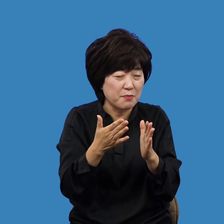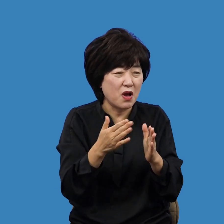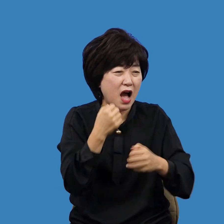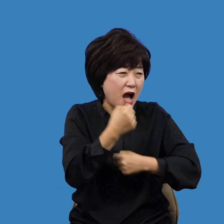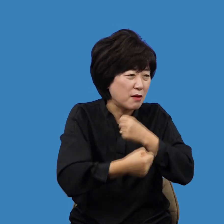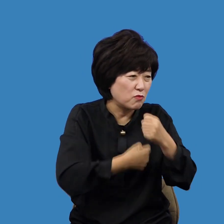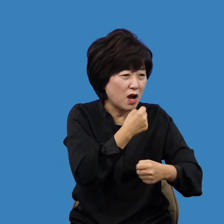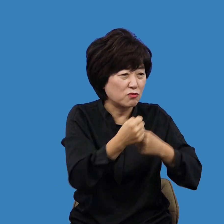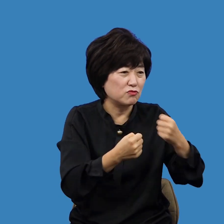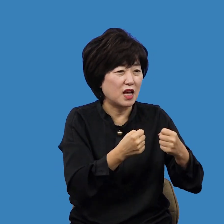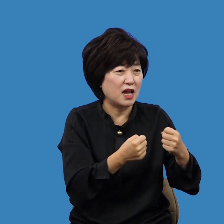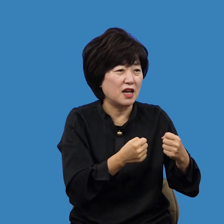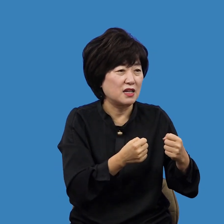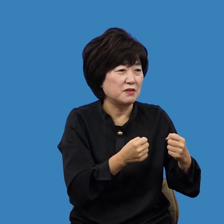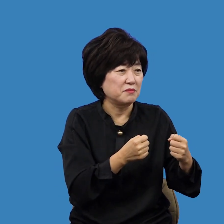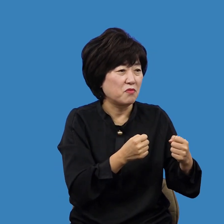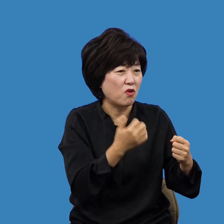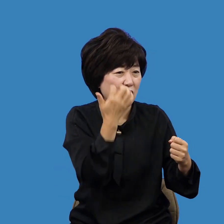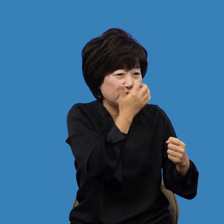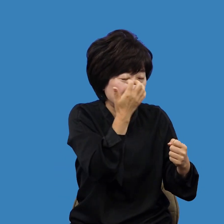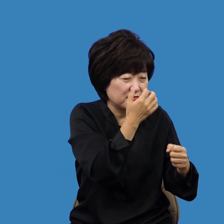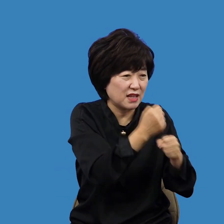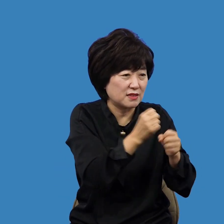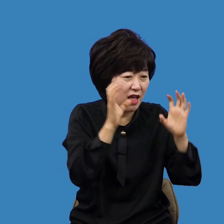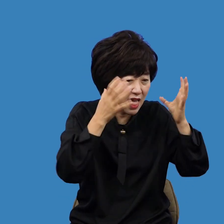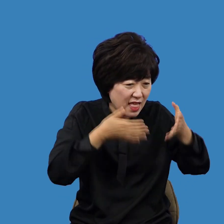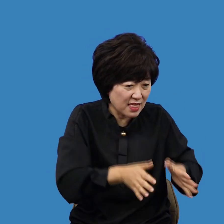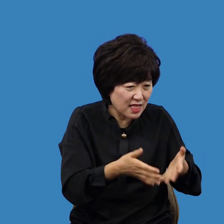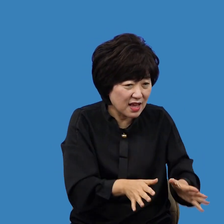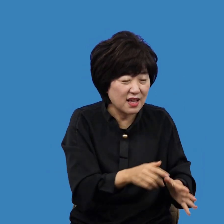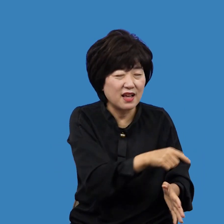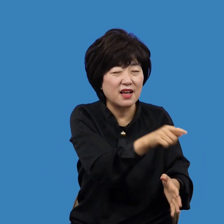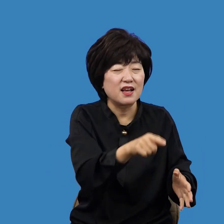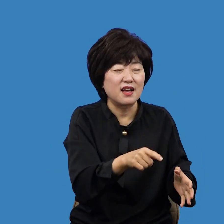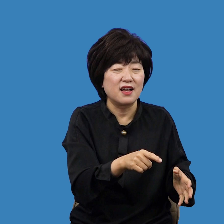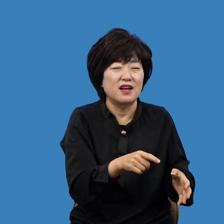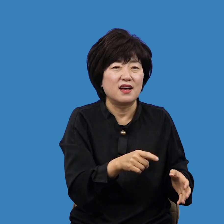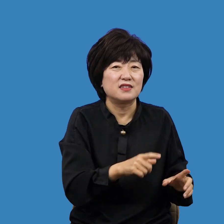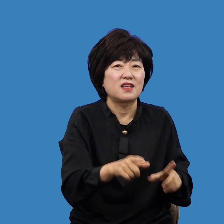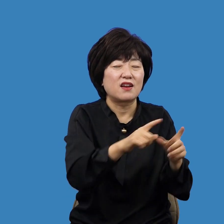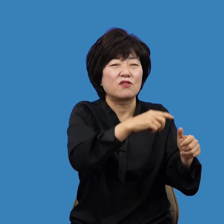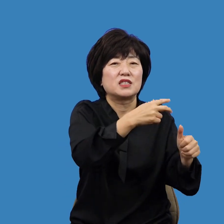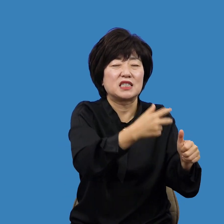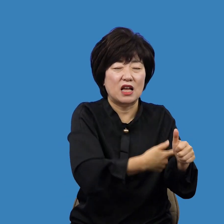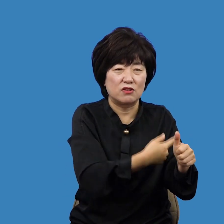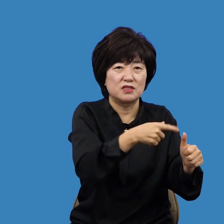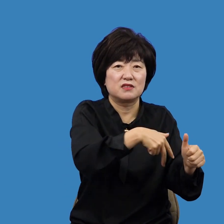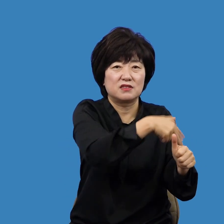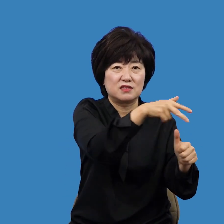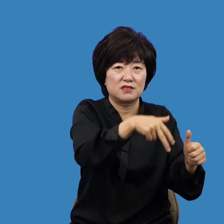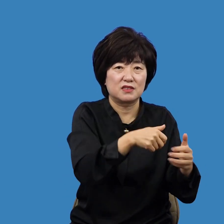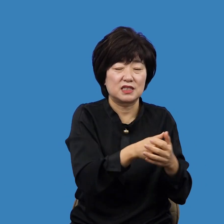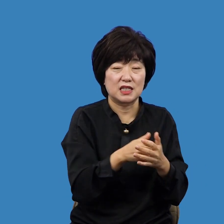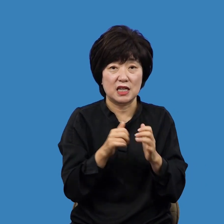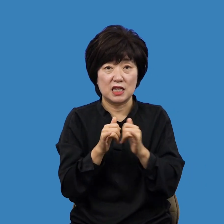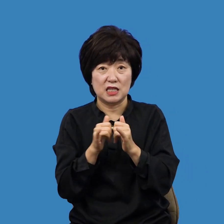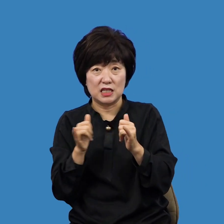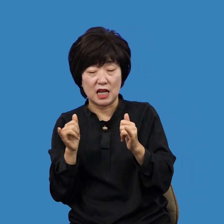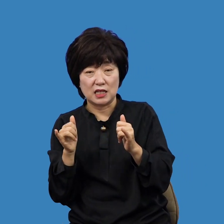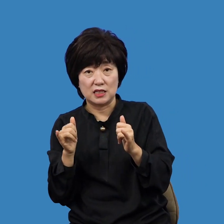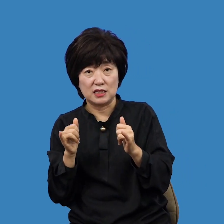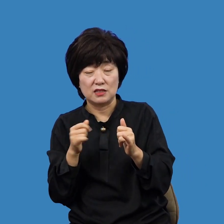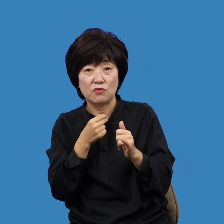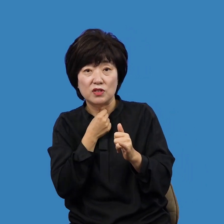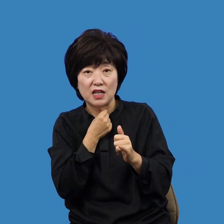해서 뭐 짐승 그 새끼 나서 살고 뭐 이렇게 살아가는 것을 자연스럽다 그러잖아. 그래서 여러분 요즘 인간들이 뭐를